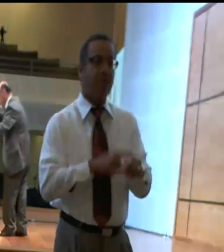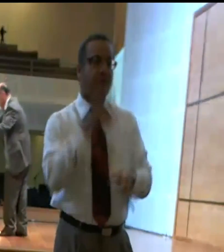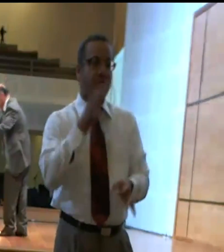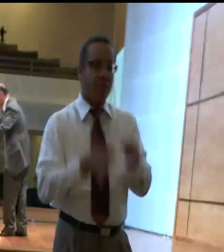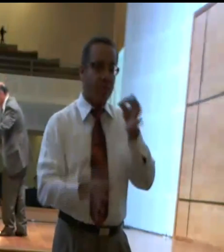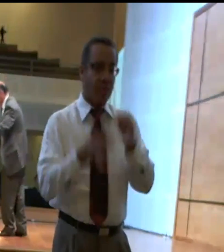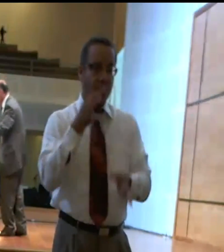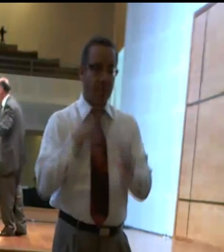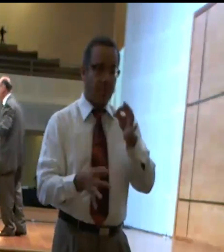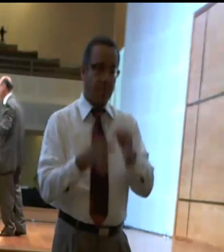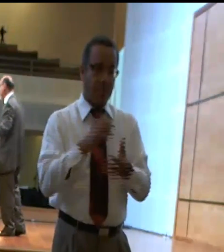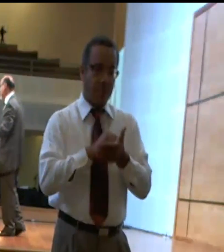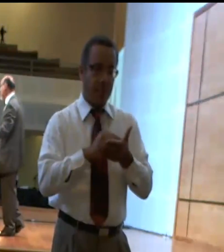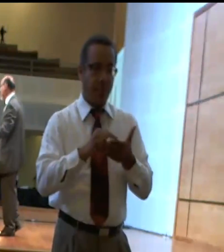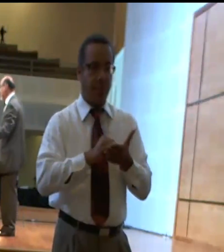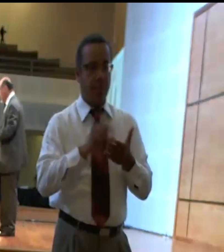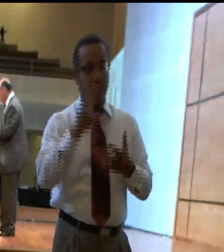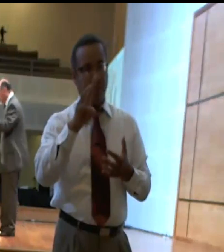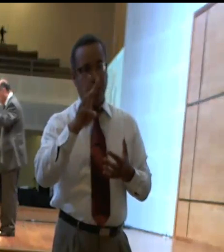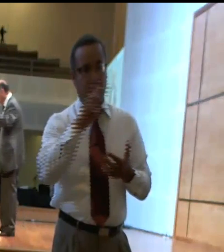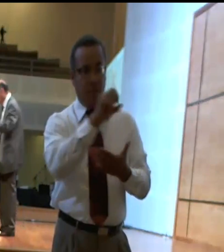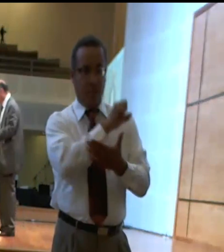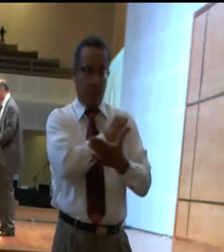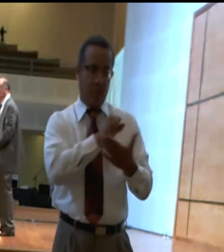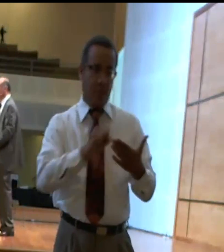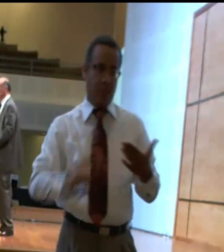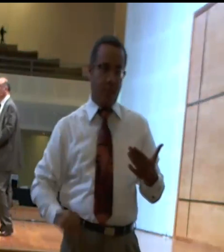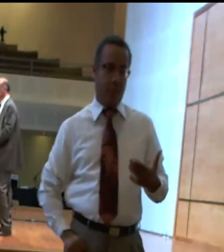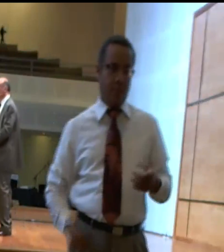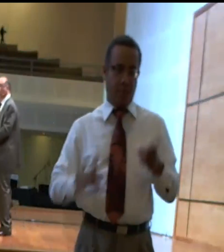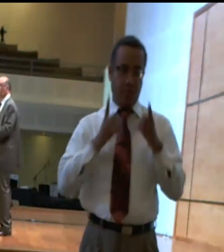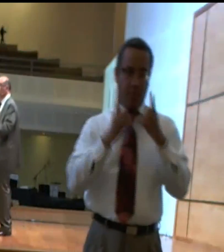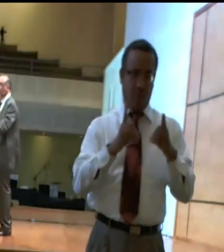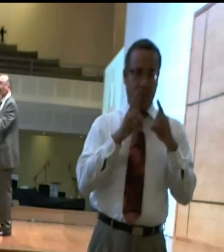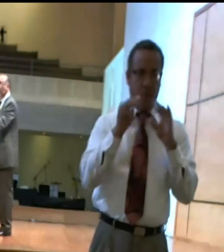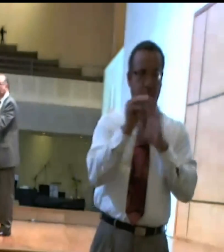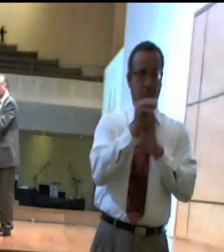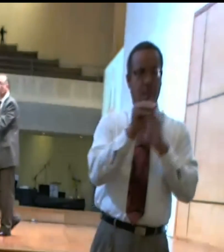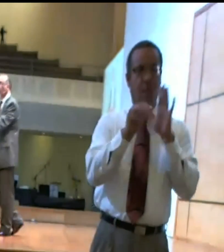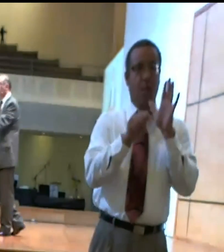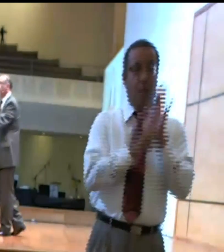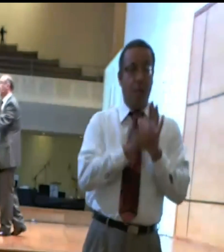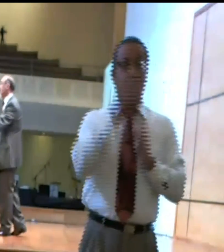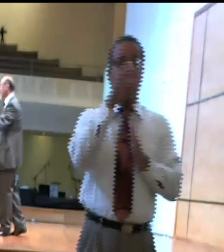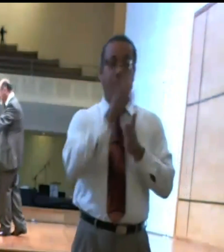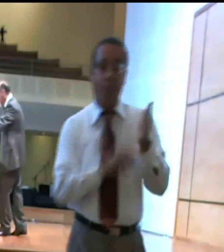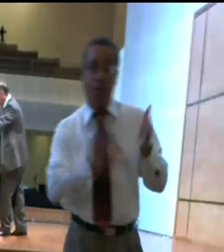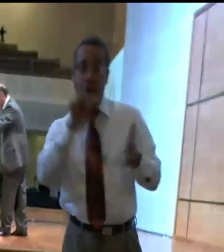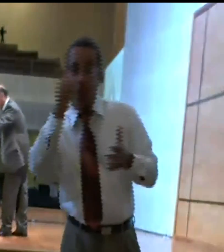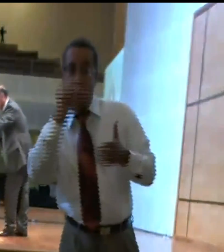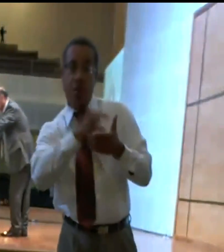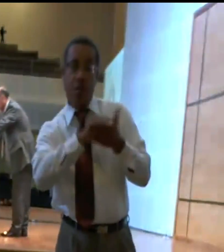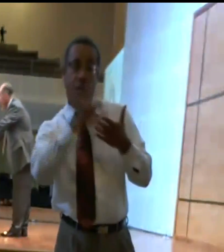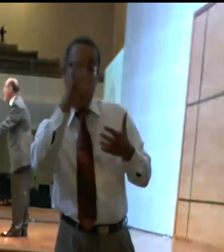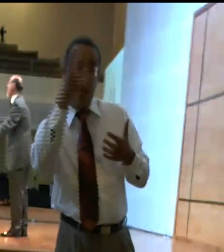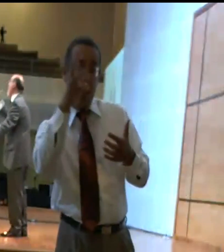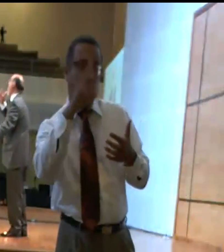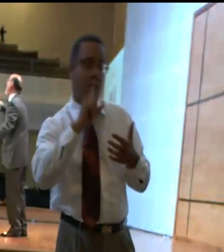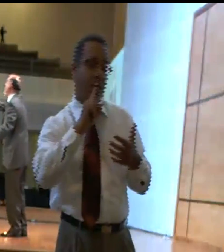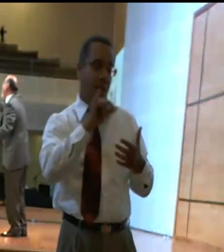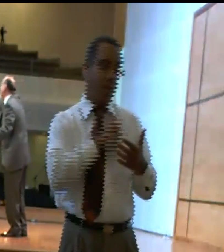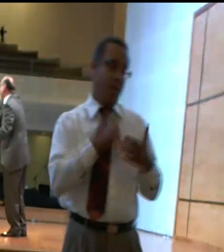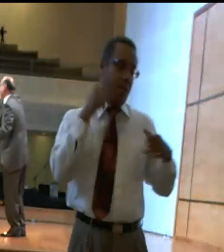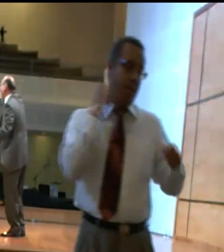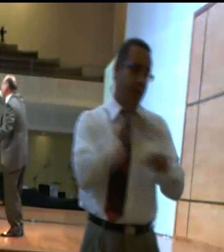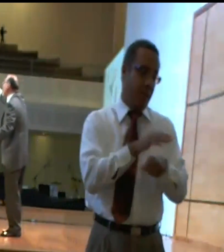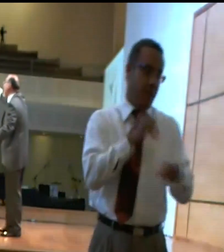juicio, dice en el versículo 6. El Señor advierte a sus discípulos en Mateo capítulo 10, versículo 16. He aquí yo os envío como